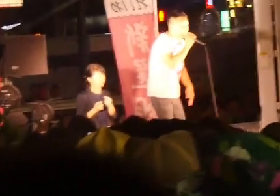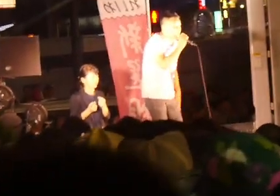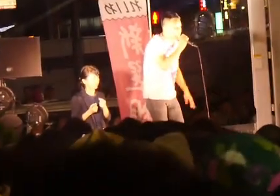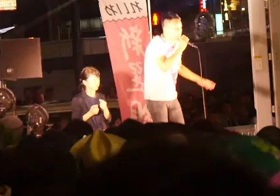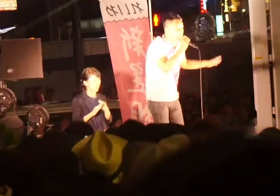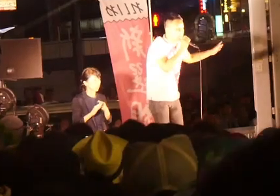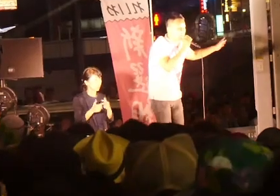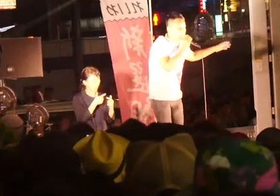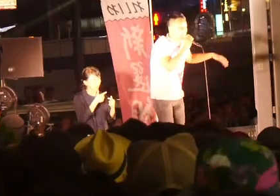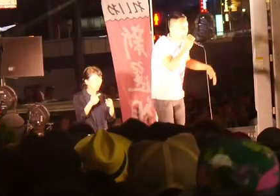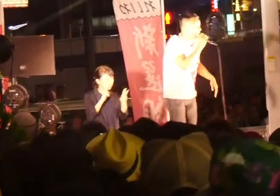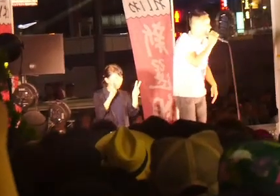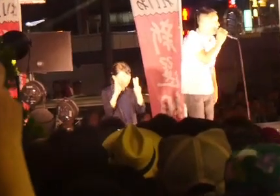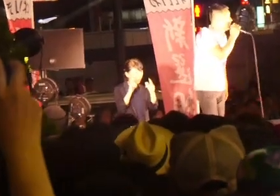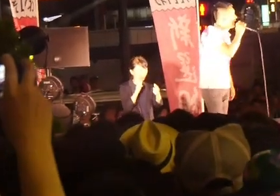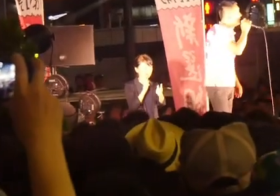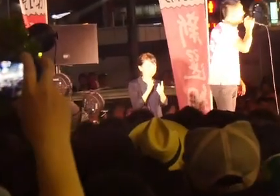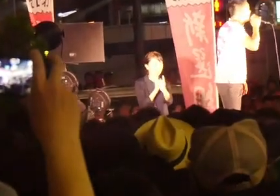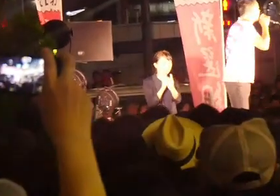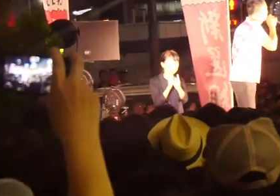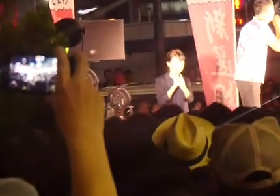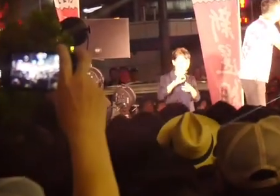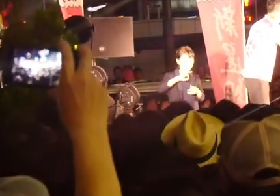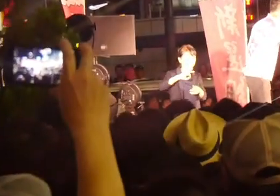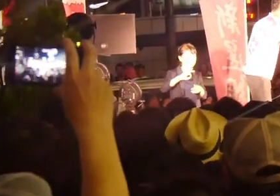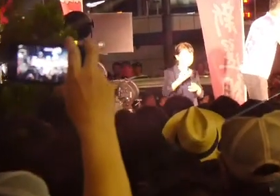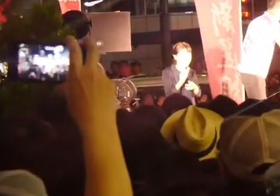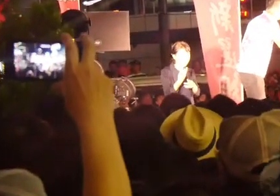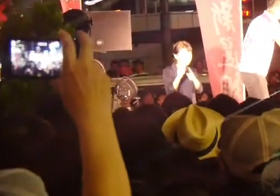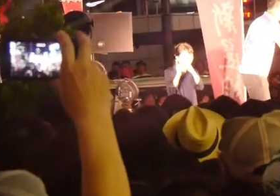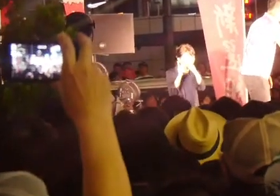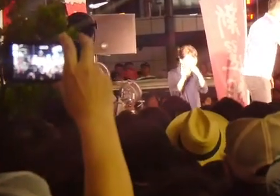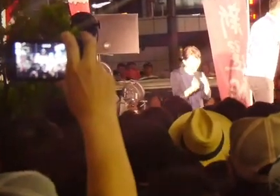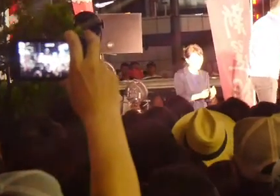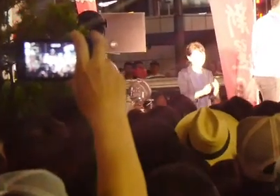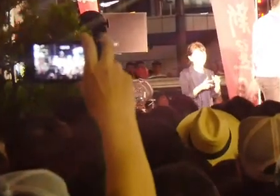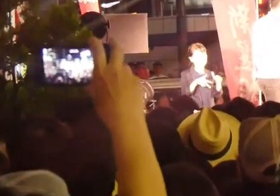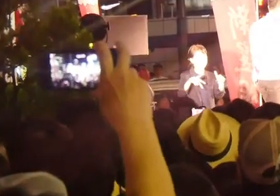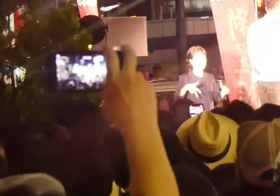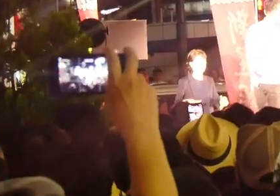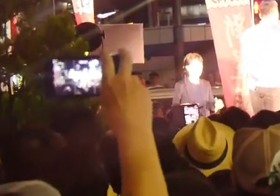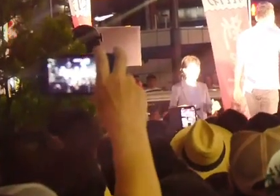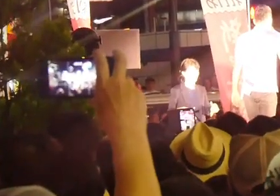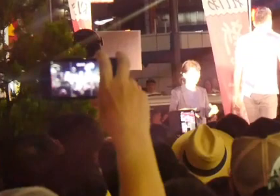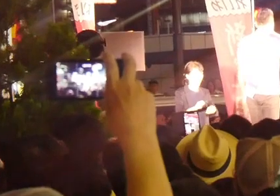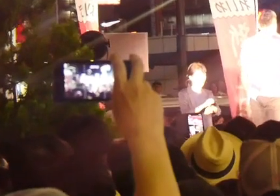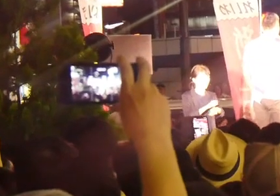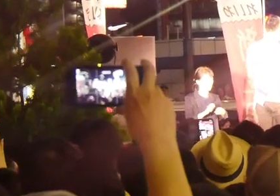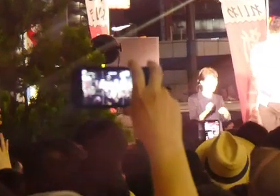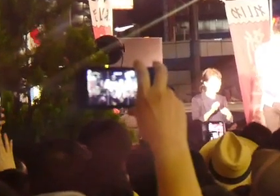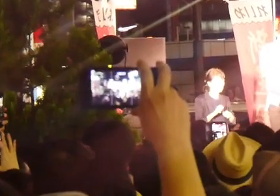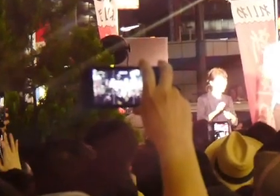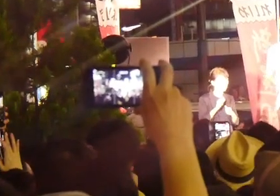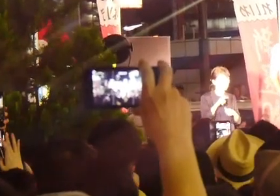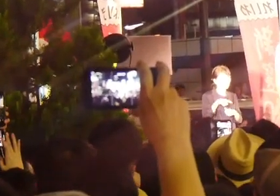しかし大企業に対しては税の大割引システム、租税特別措置など80以上を超える